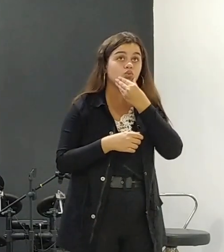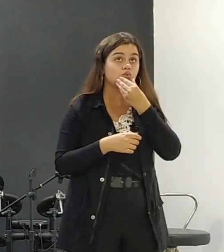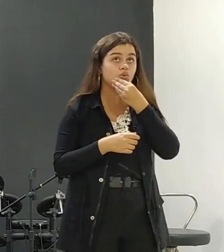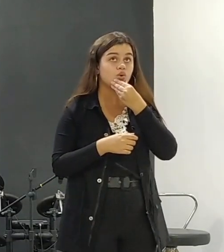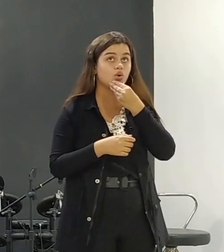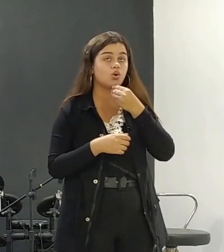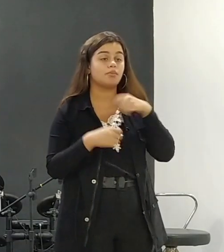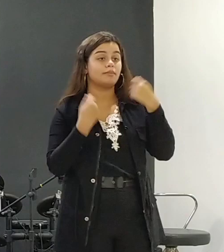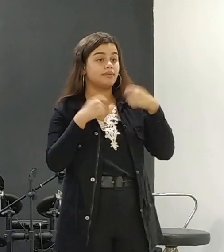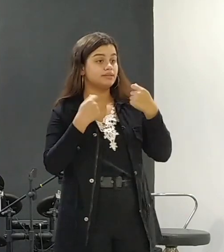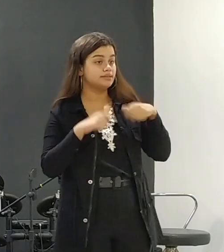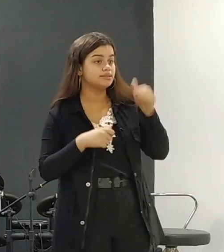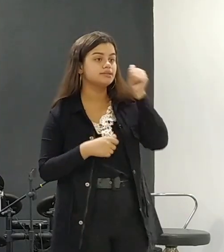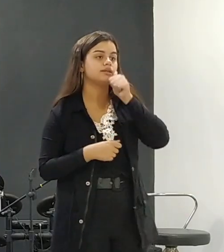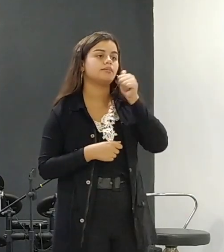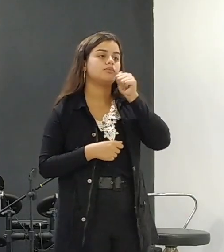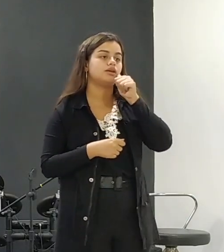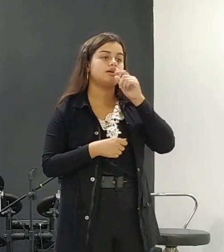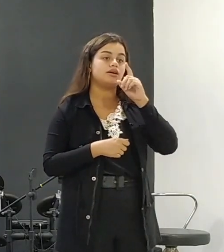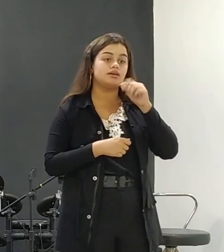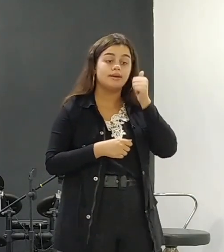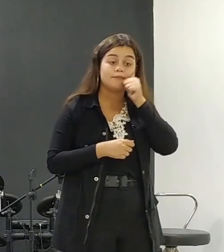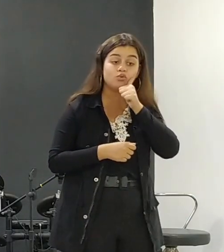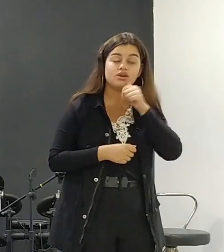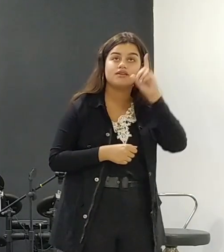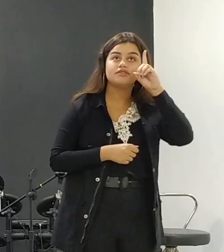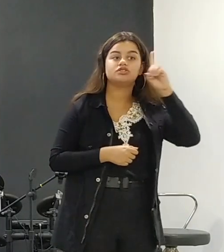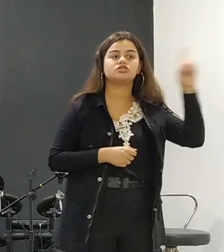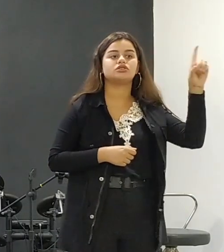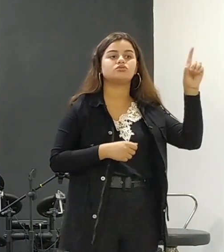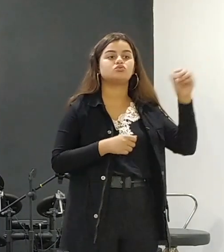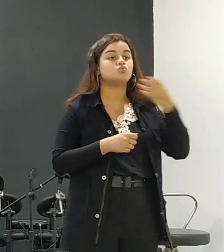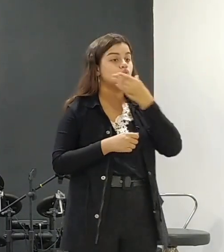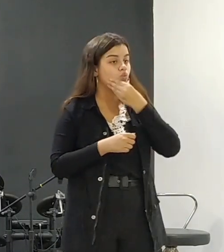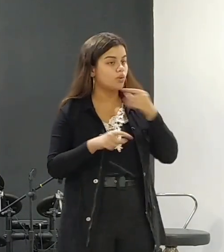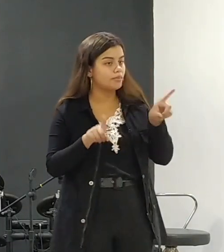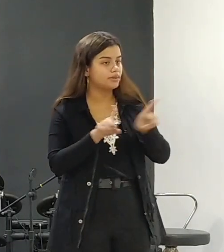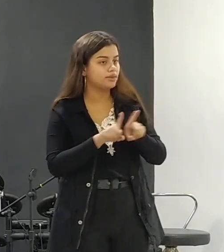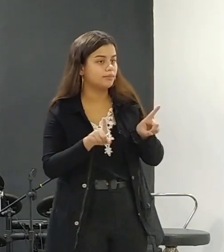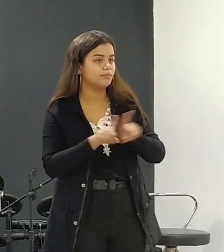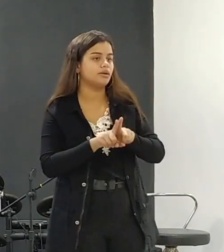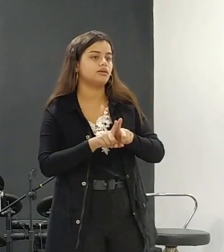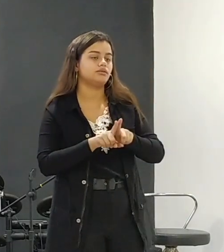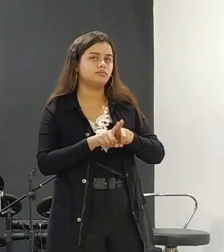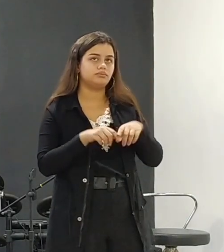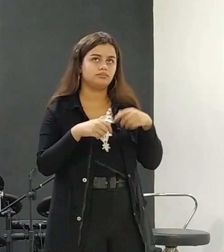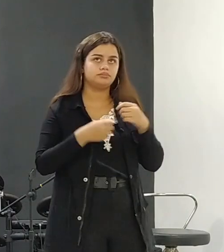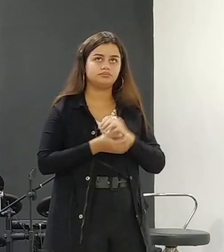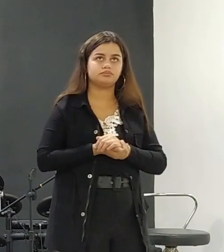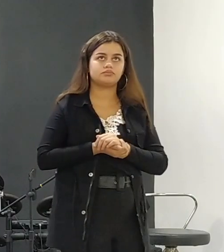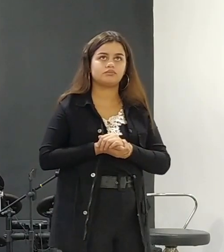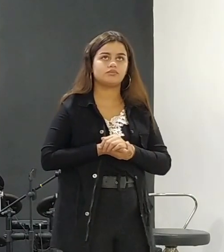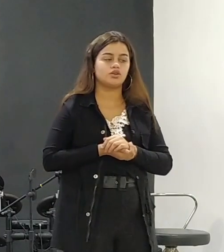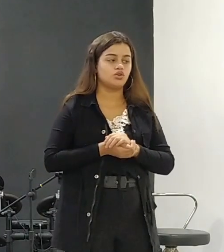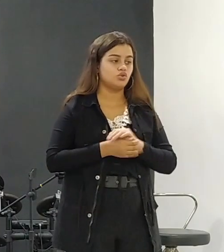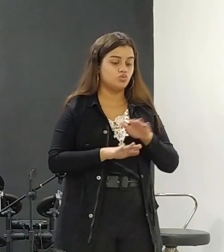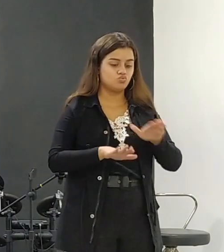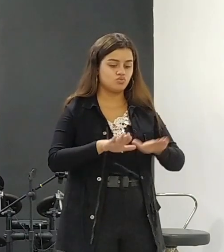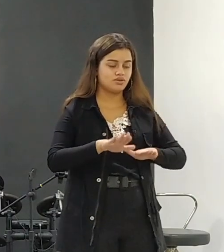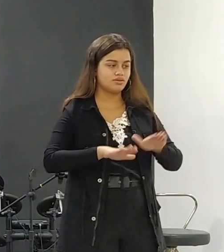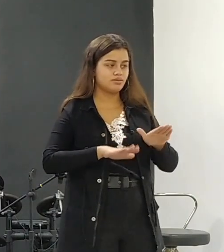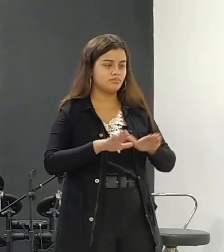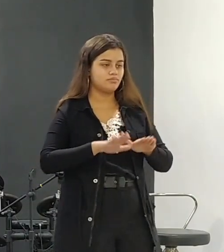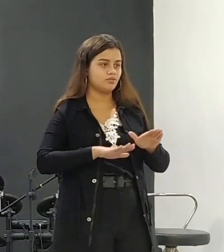vem de Deus. A mulher vem de Deus, o homem também vem de Deus. Aí ele coloca todo mundo no mesmo